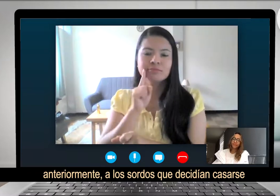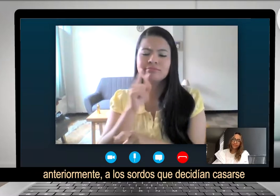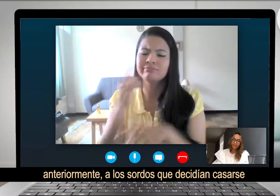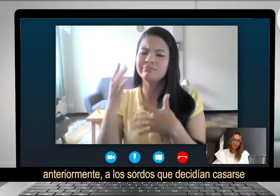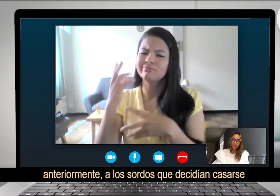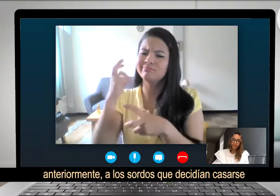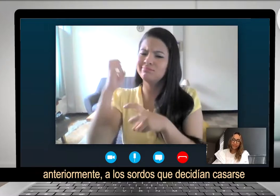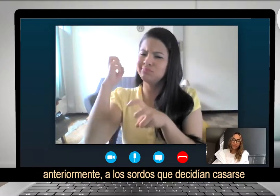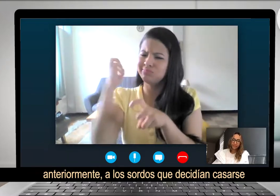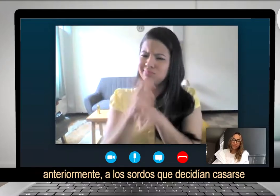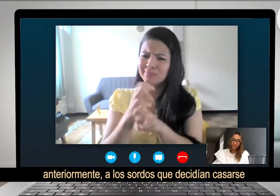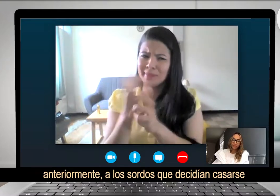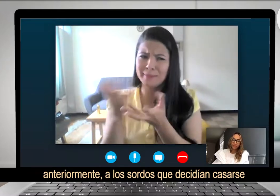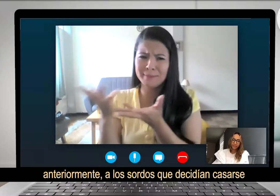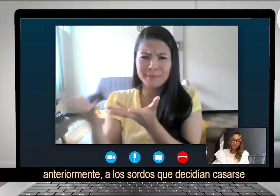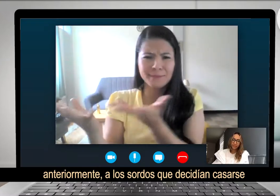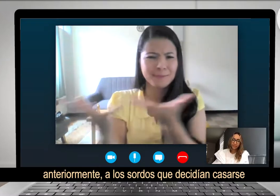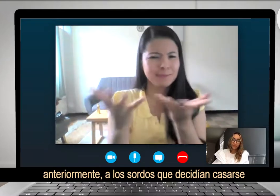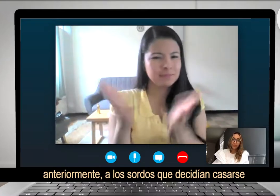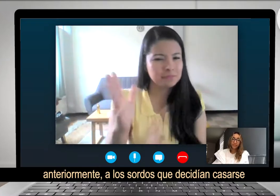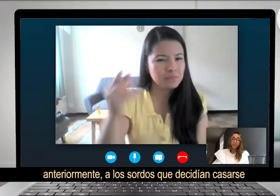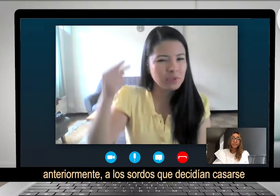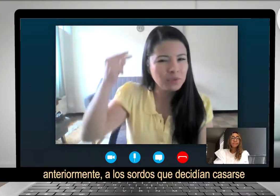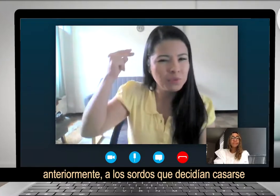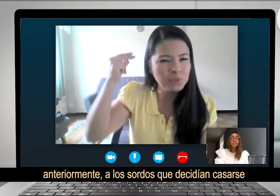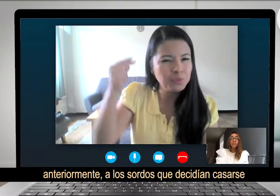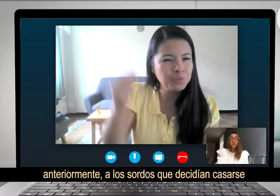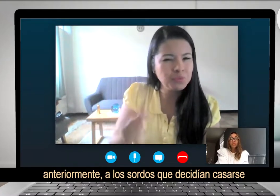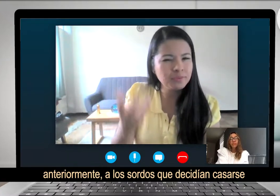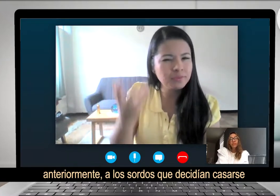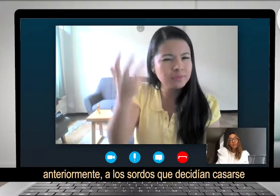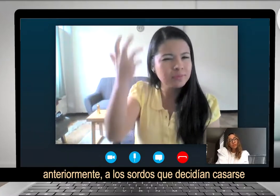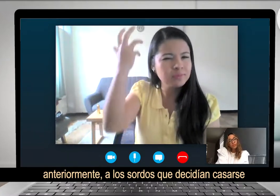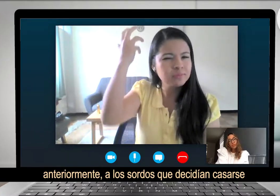Anteriormente, a los sordos que decidían casarse